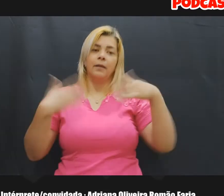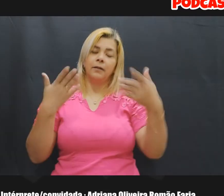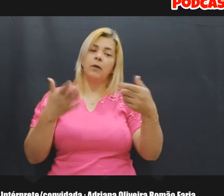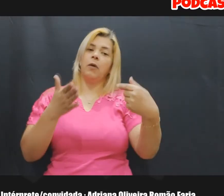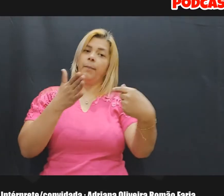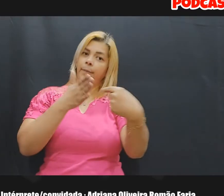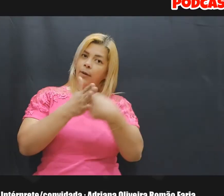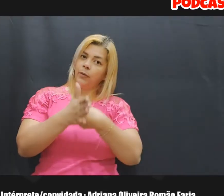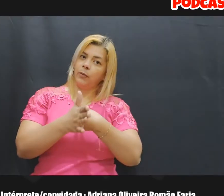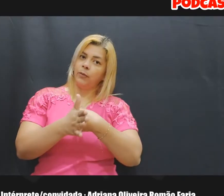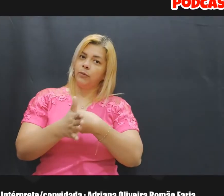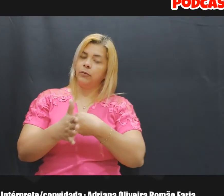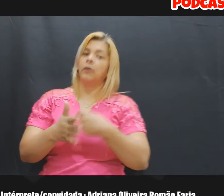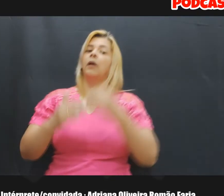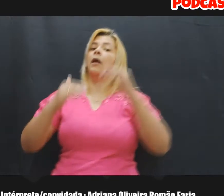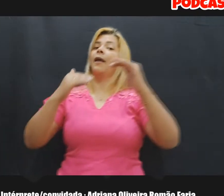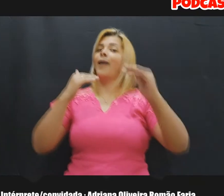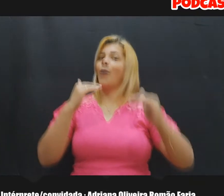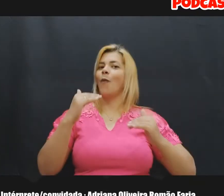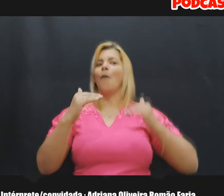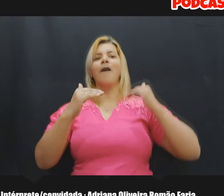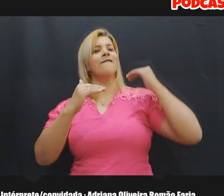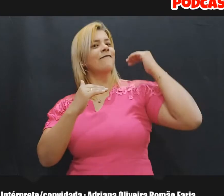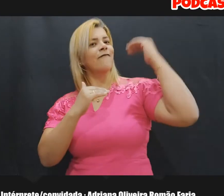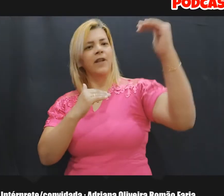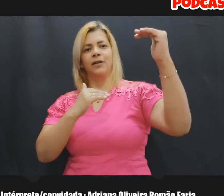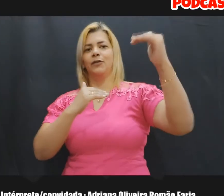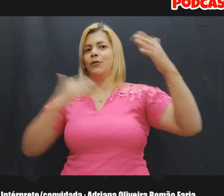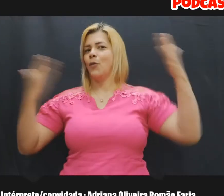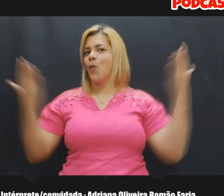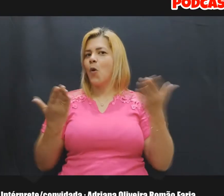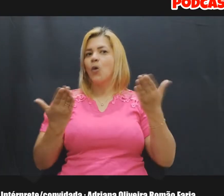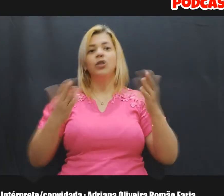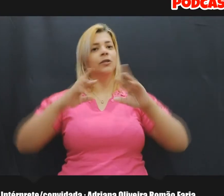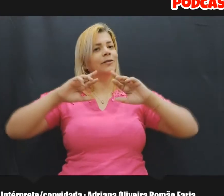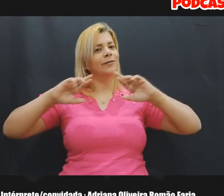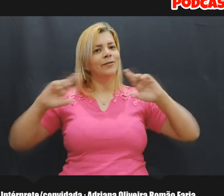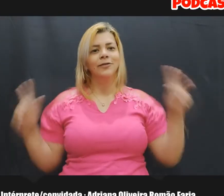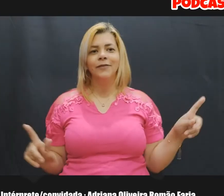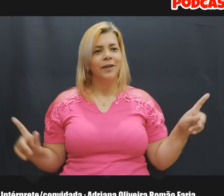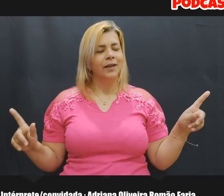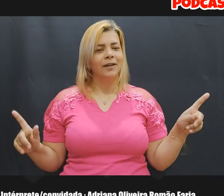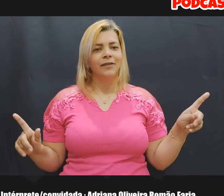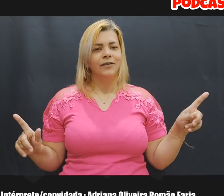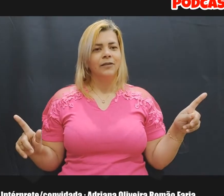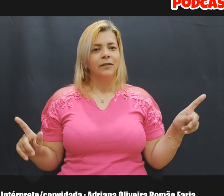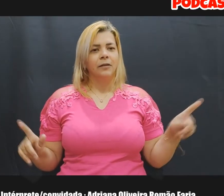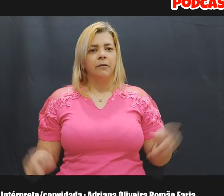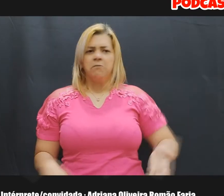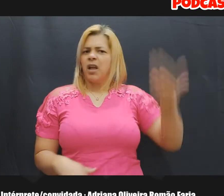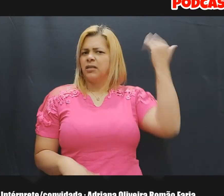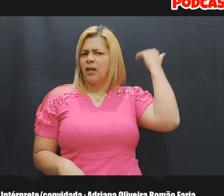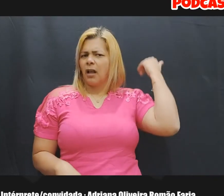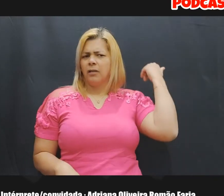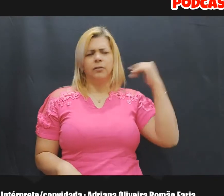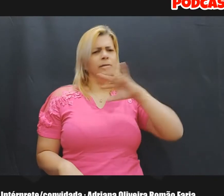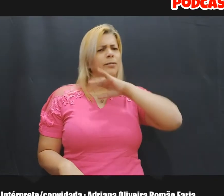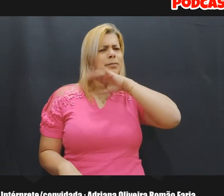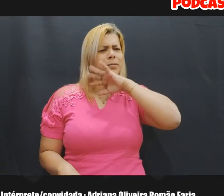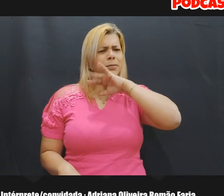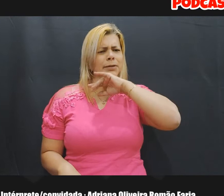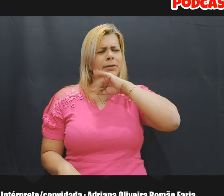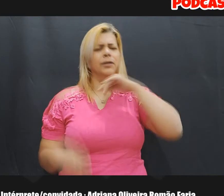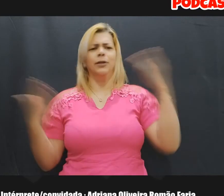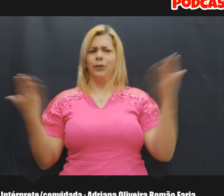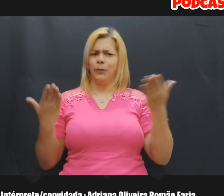fez também, do avanço. Então, hoje a gente vê que tudo melhorou, graças